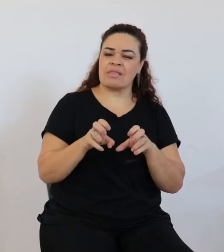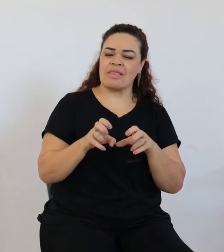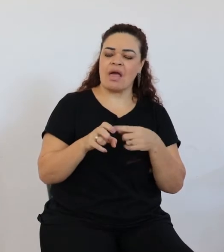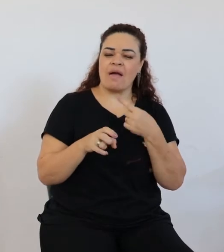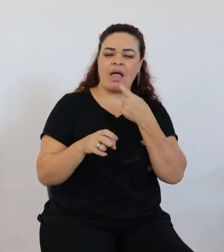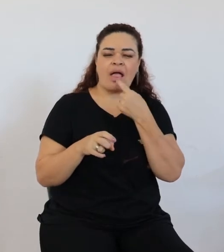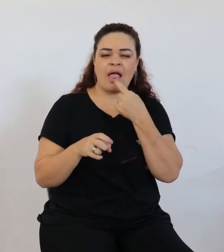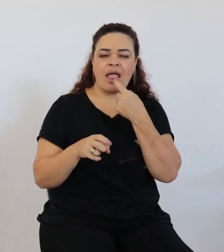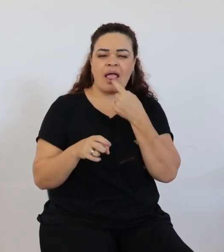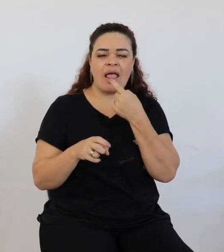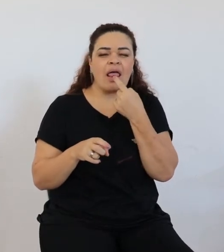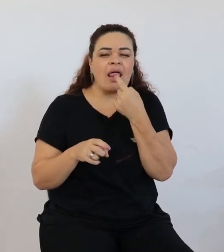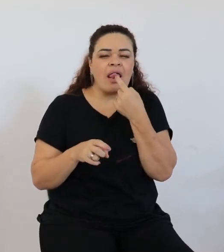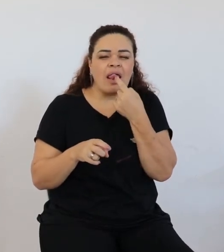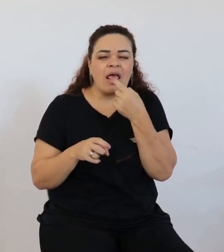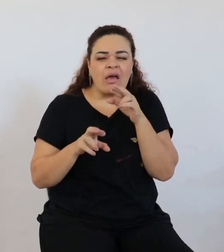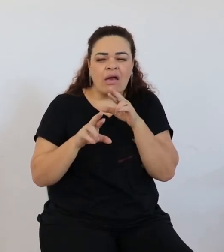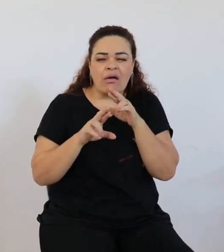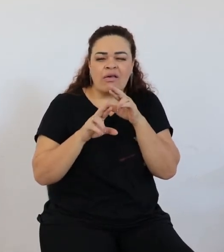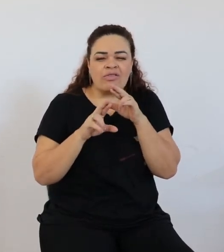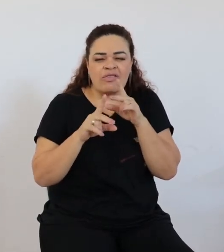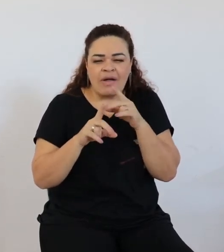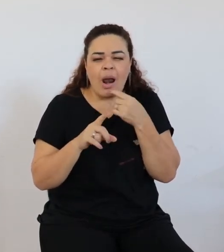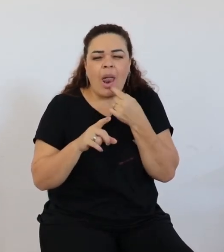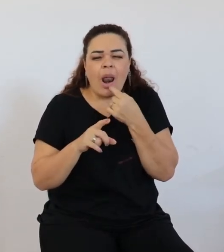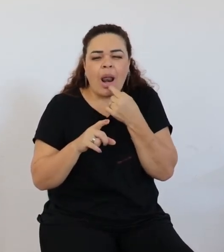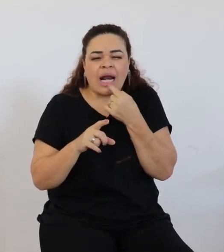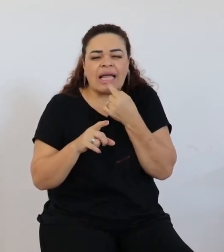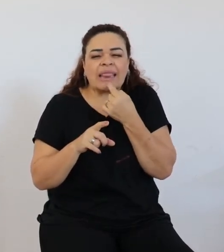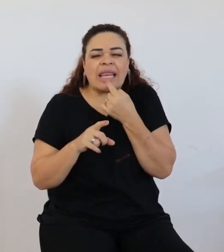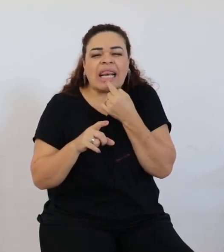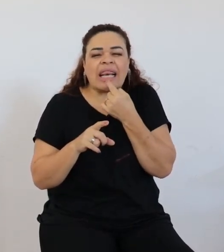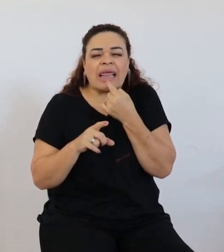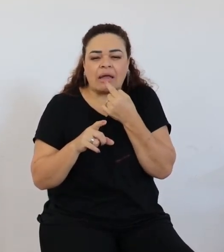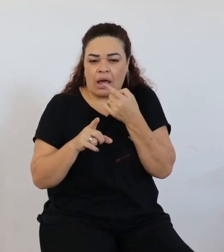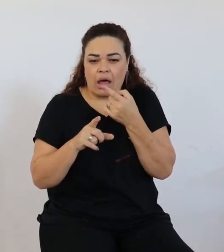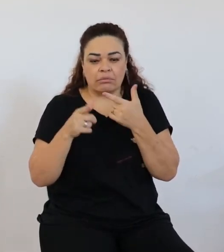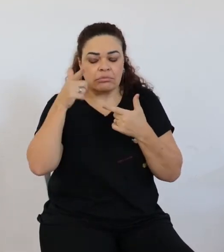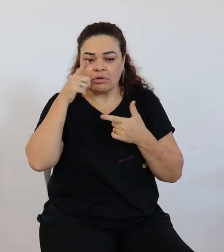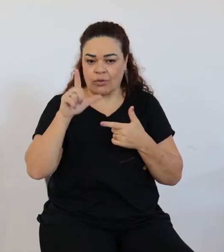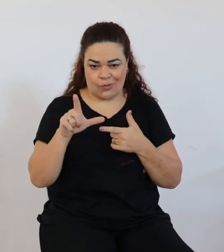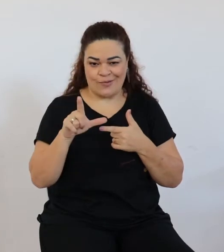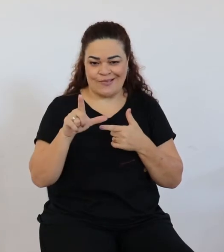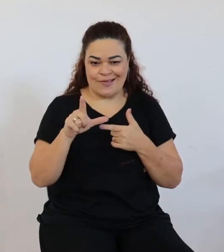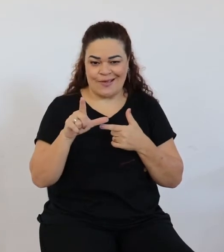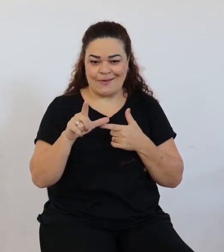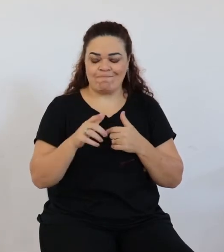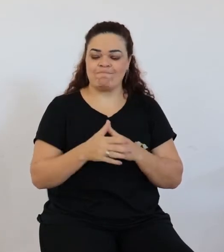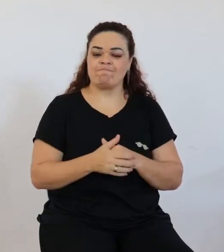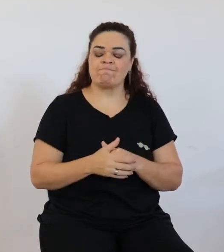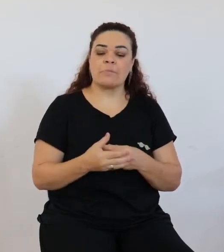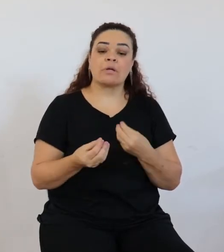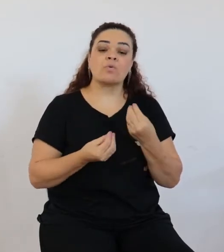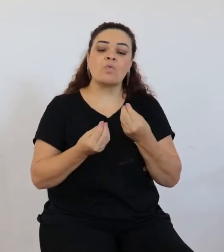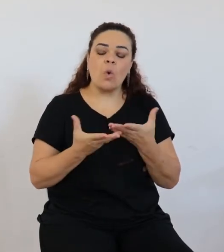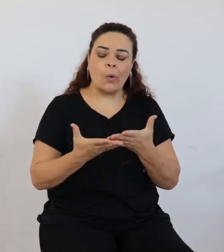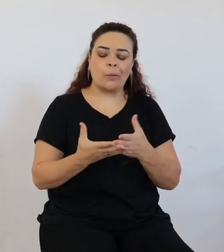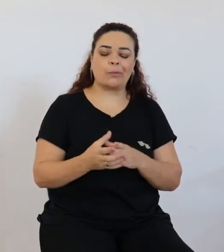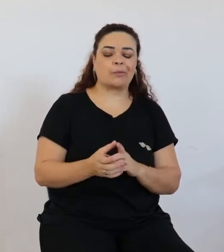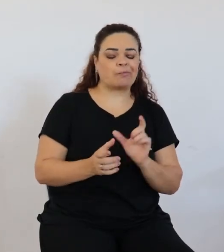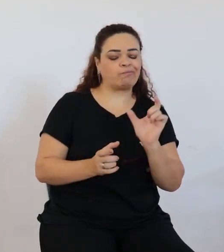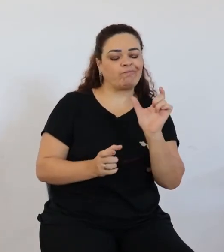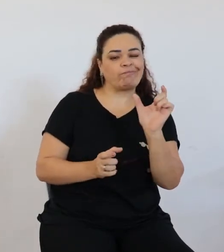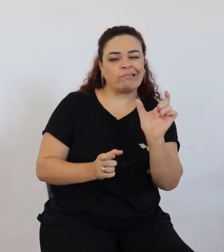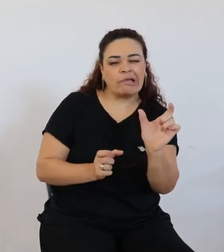adequado, então ela tem dificuldade em vibrar e aí ela não vai conseguir também falar o que a gente chama de encontros consonantais